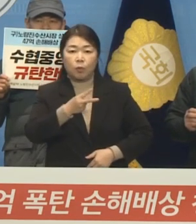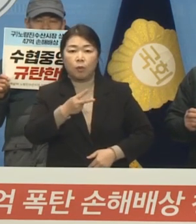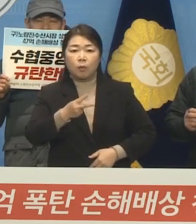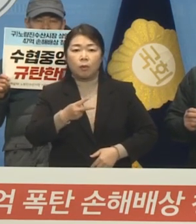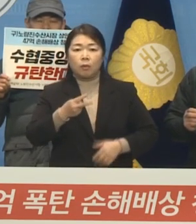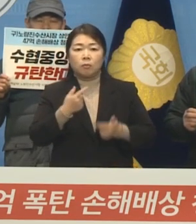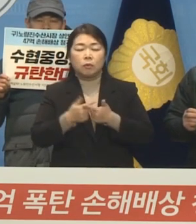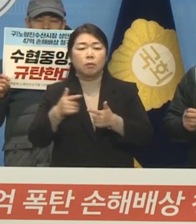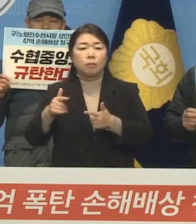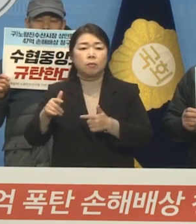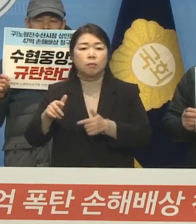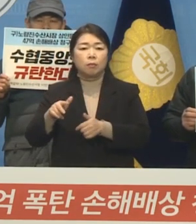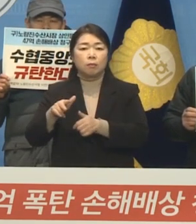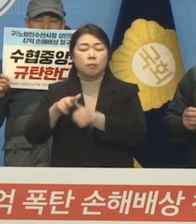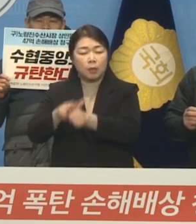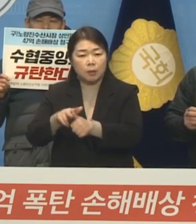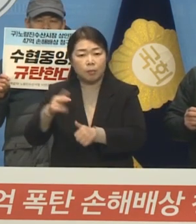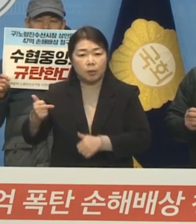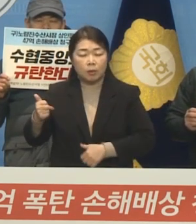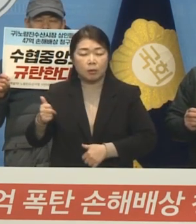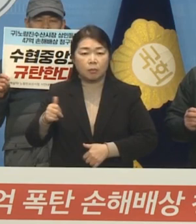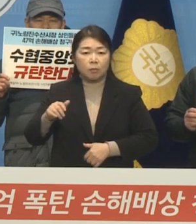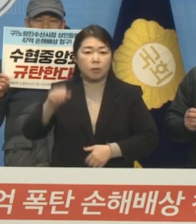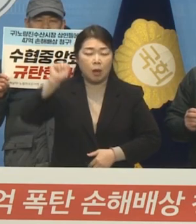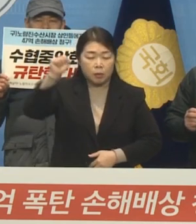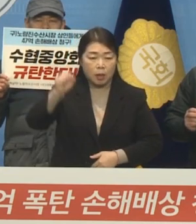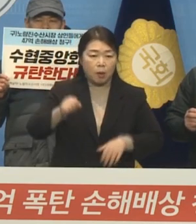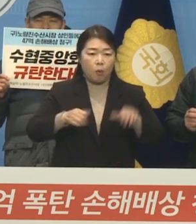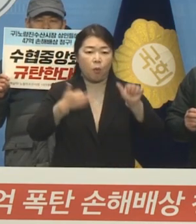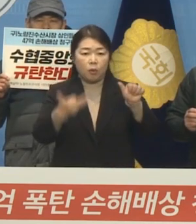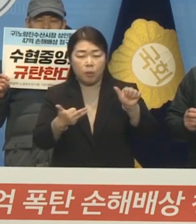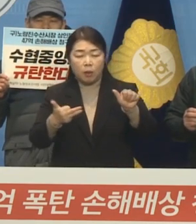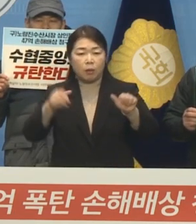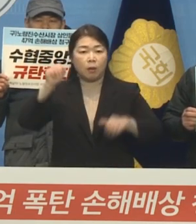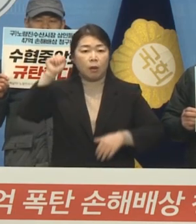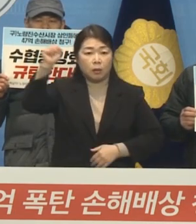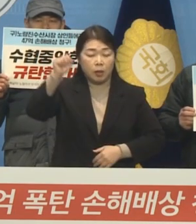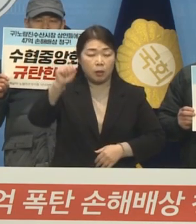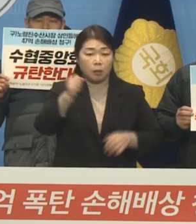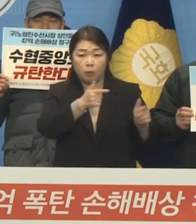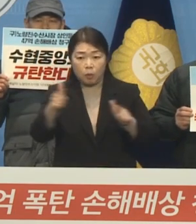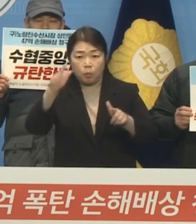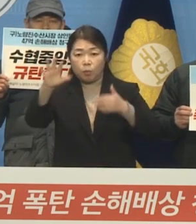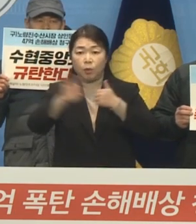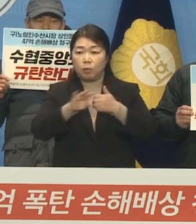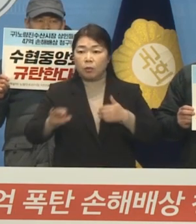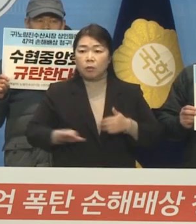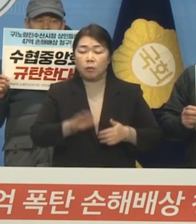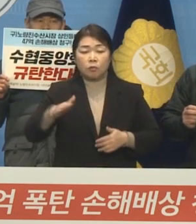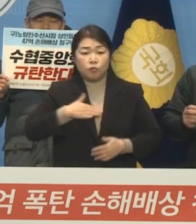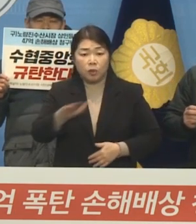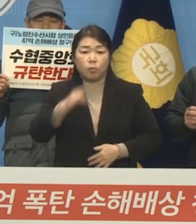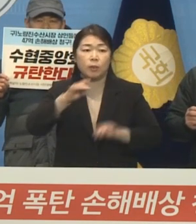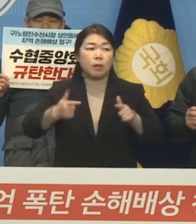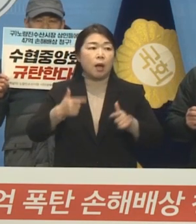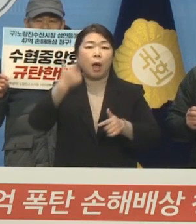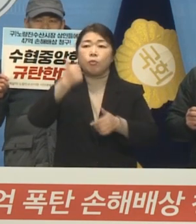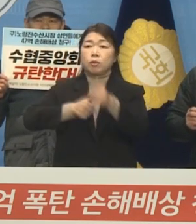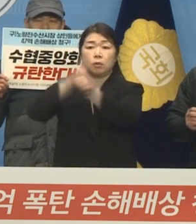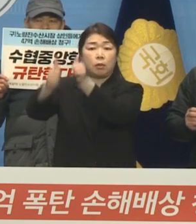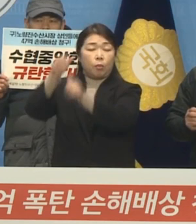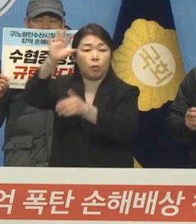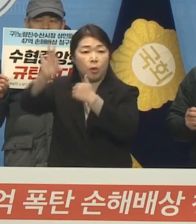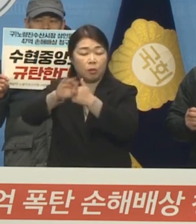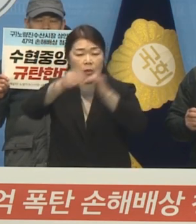항쟁, 그다음에 5.18 민주화 운동 이런 걸 통해서 우리 세대들 또 저희 아버지 세대들은 역사가